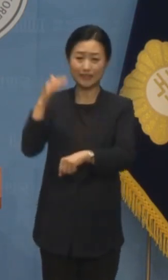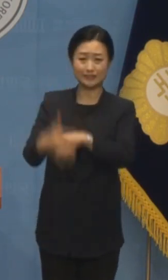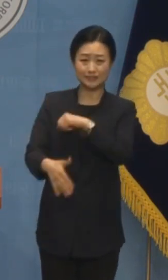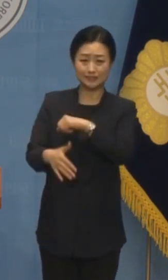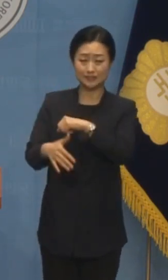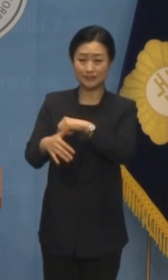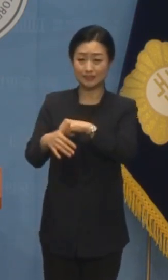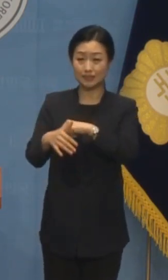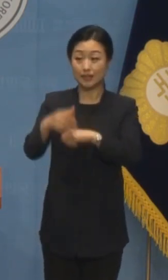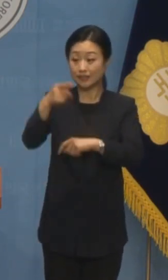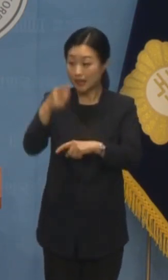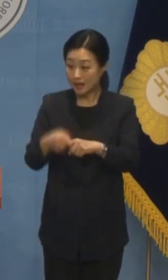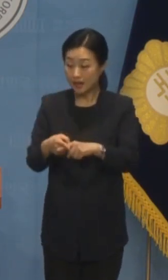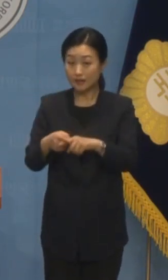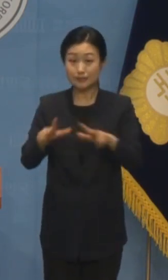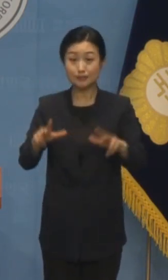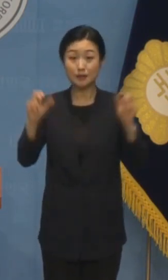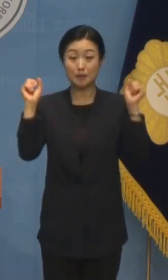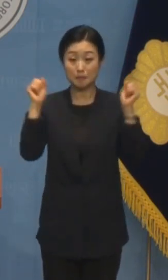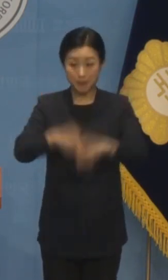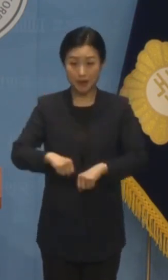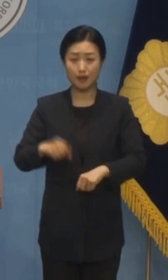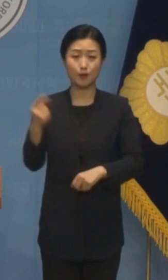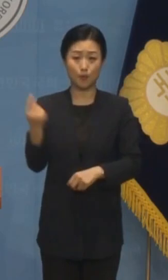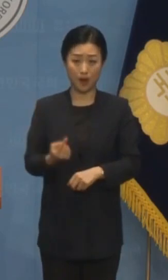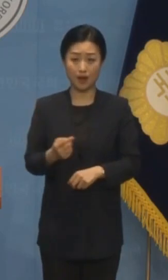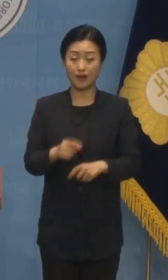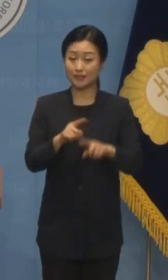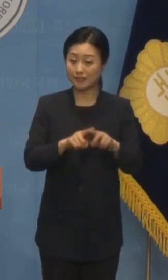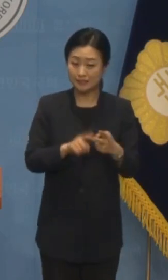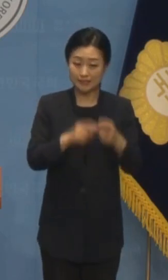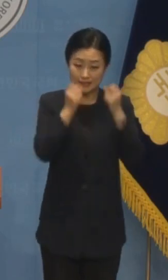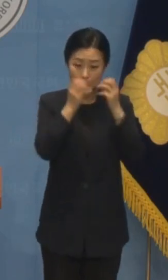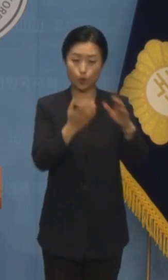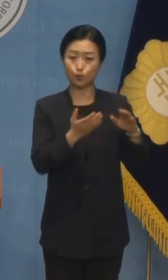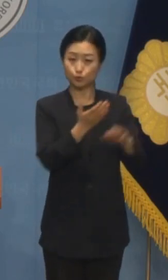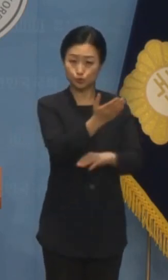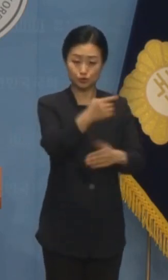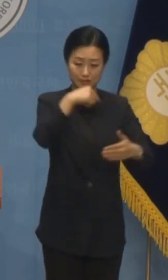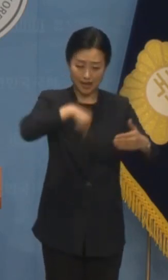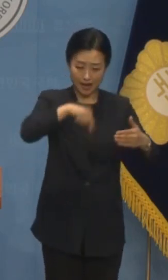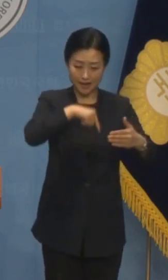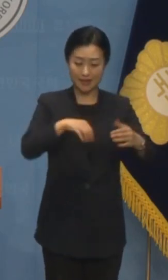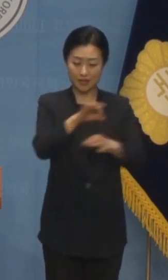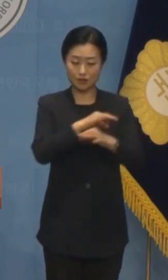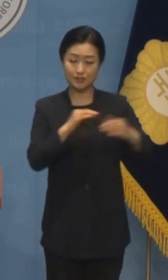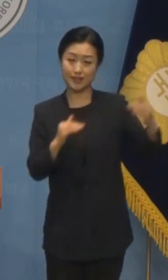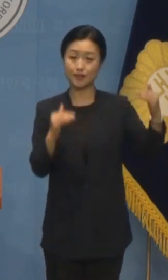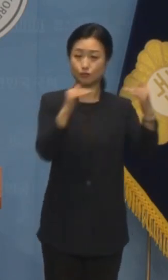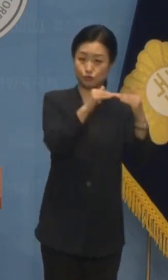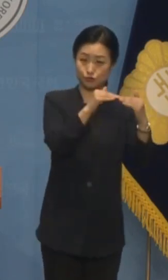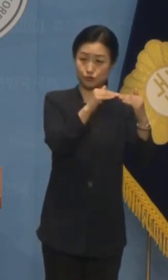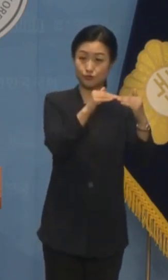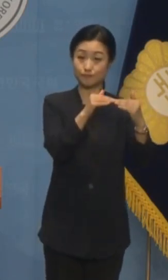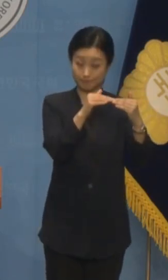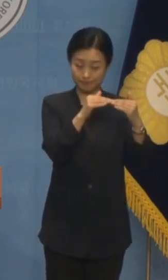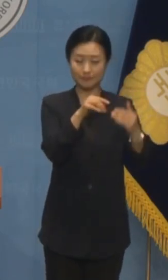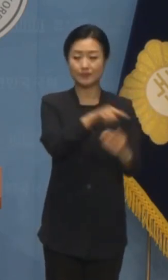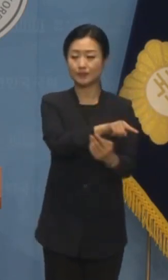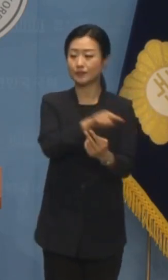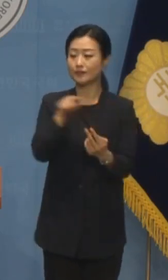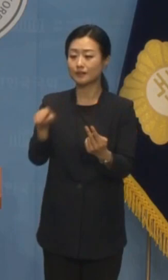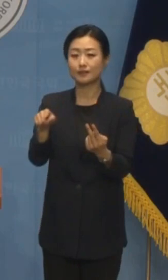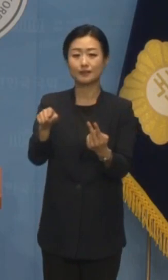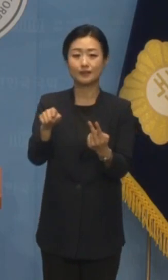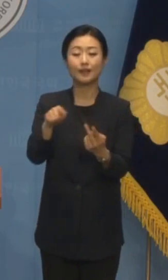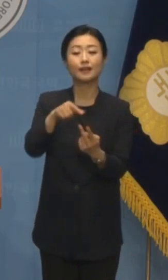같이 유지하다가 다 같이 망할 것이냐, 아니면 새로운 수출 내수 균형 경제를 지향하느냐, 이것을 선택해야 되는